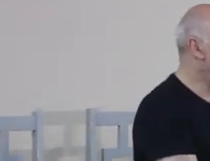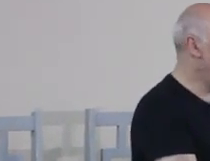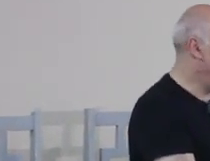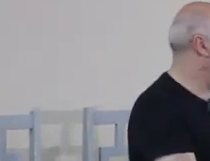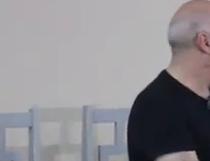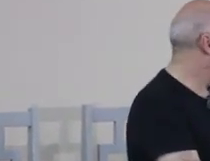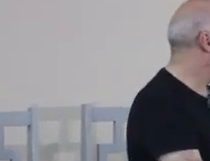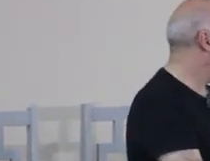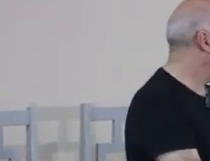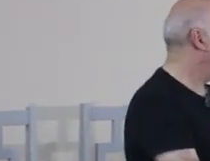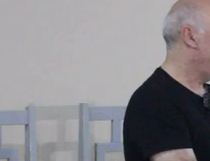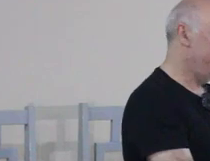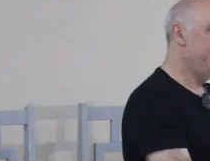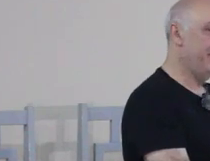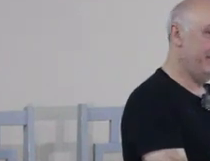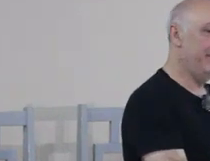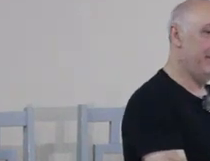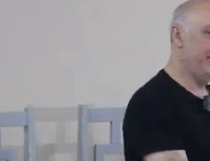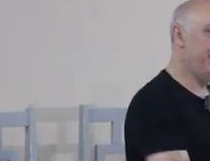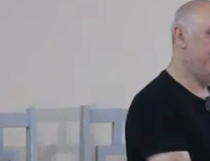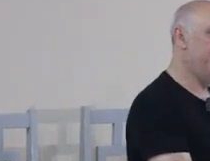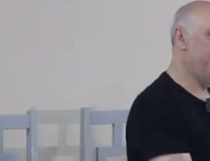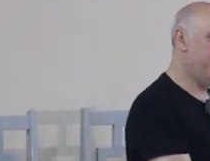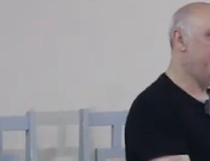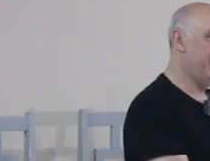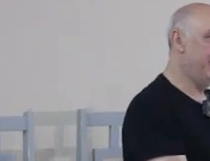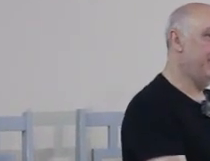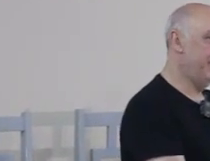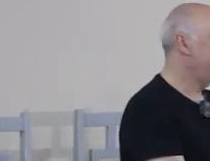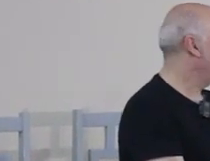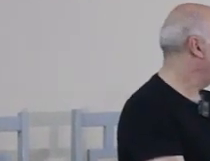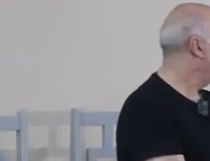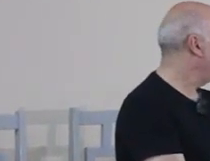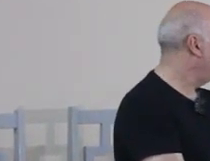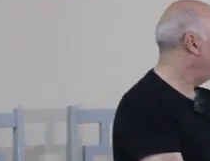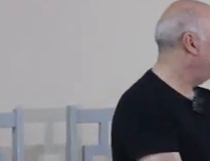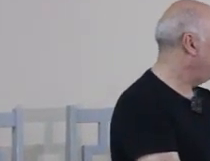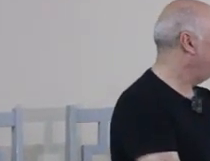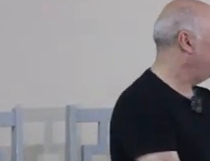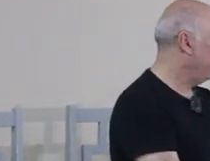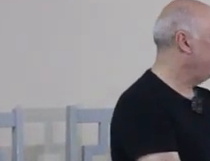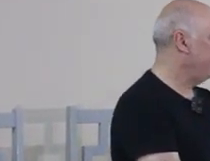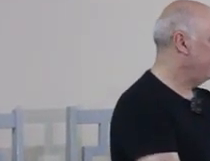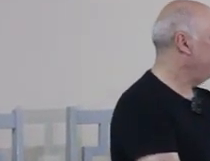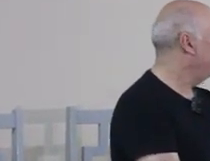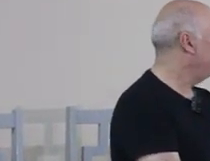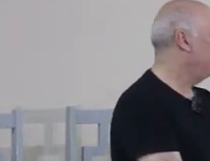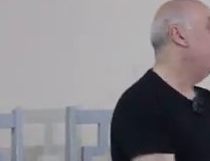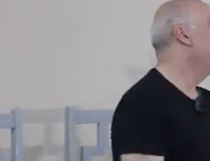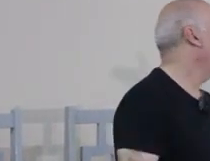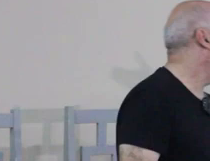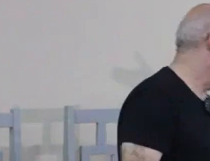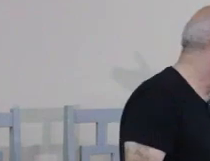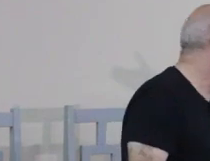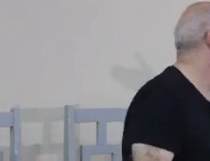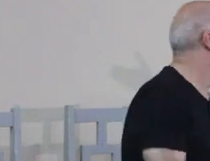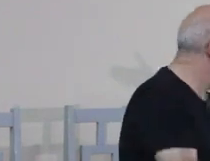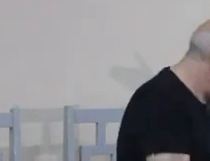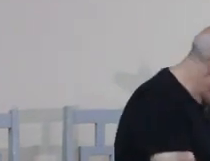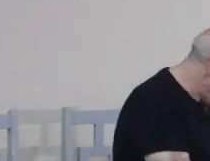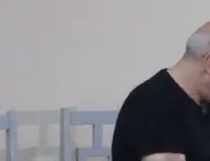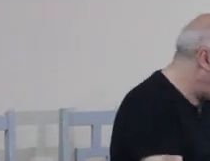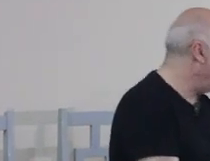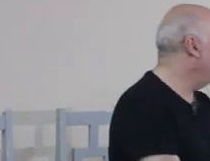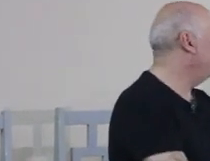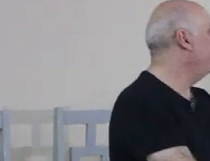cima, eles querem vir ajudar para Paranaguá? Mas se nós não quisermos essa ajuda, eles não virão para cá mais.